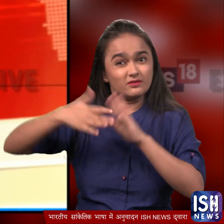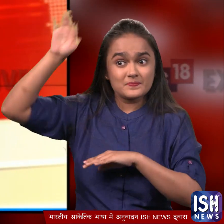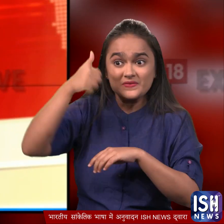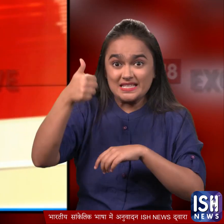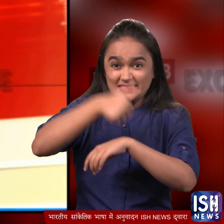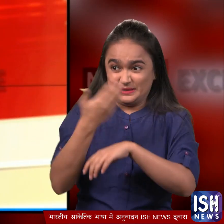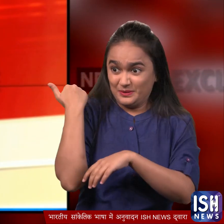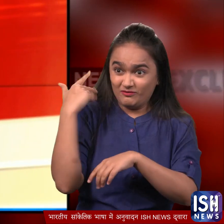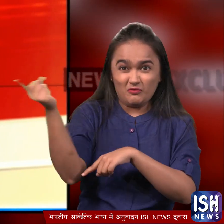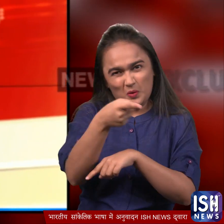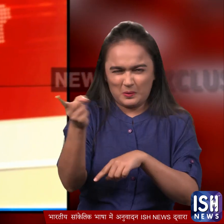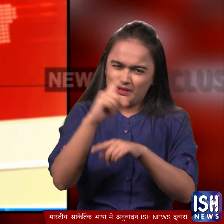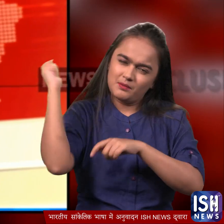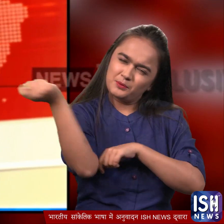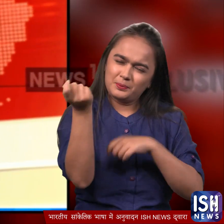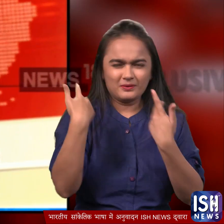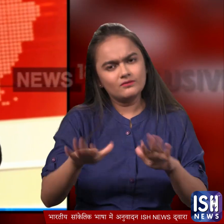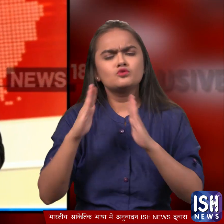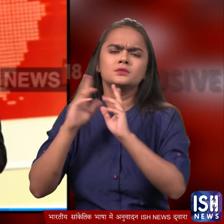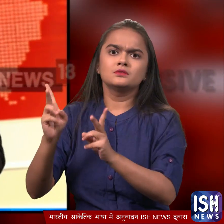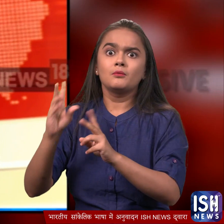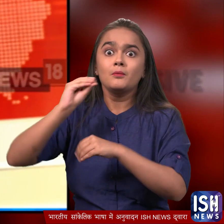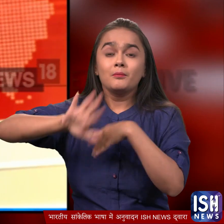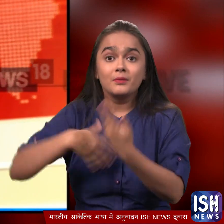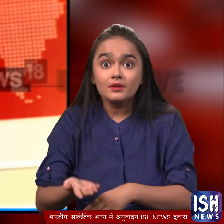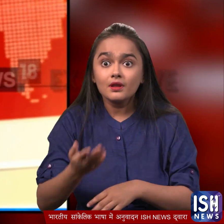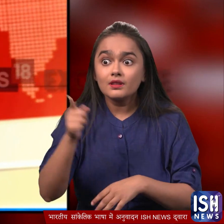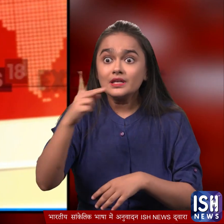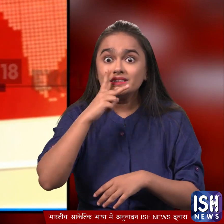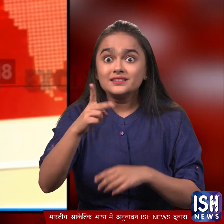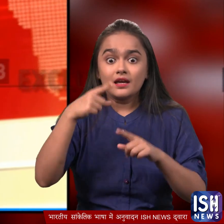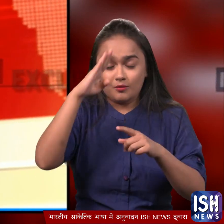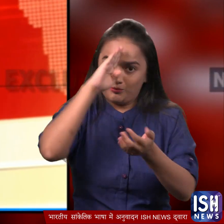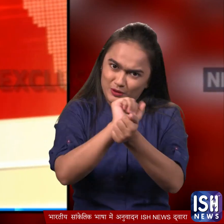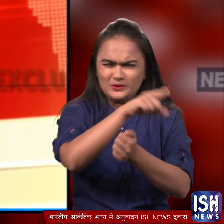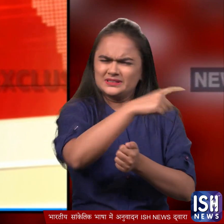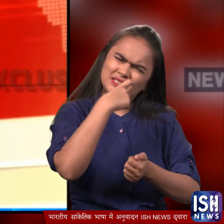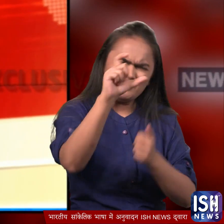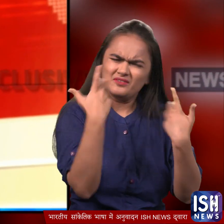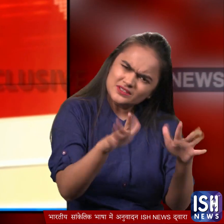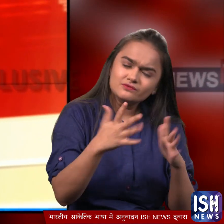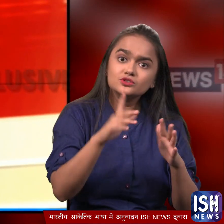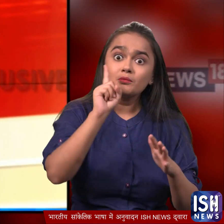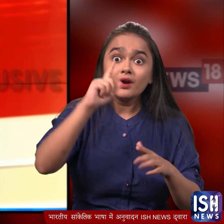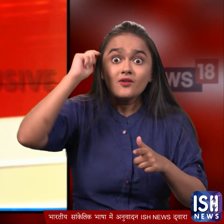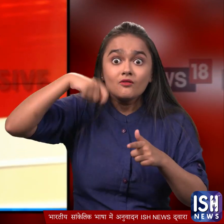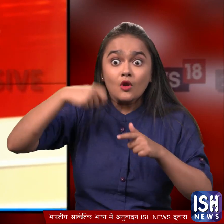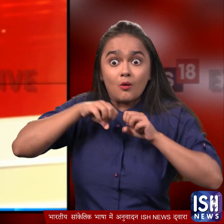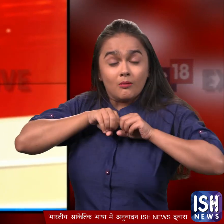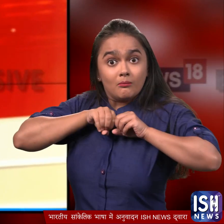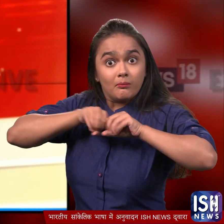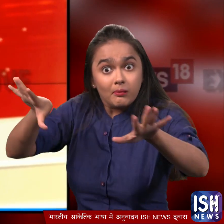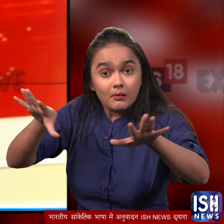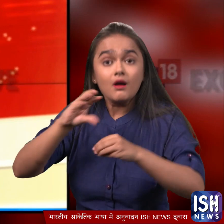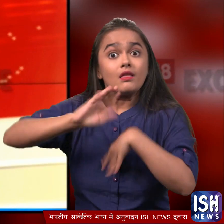और उसी की वजह से 6 दिन पहले मारपीट हुई, जिसमें सिख समुदाय के बुजुर्ग और उनको पीटने वाले दोनों पक्षों ने थानों में शिकायत दर्ज